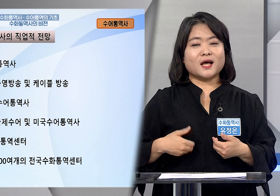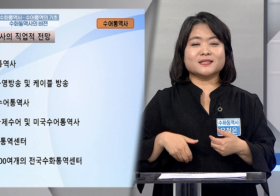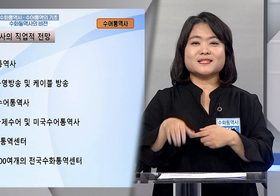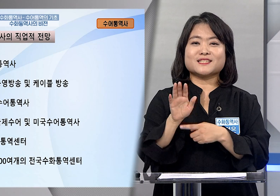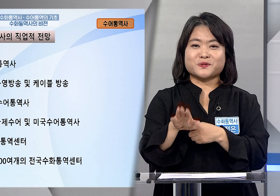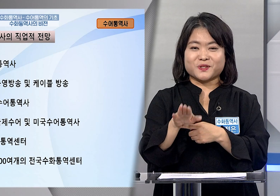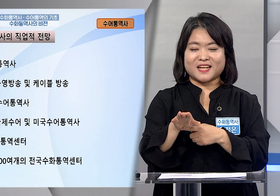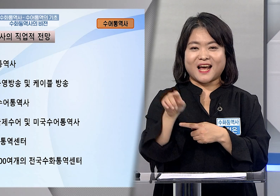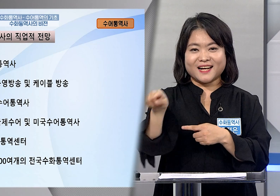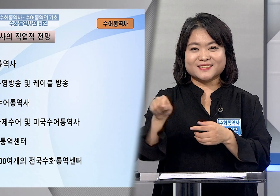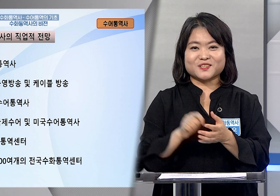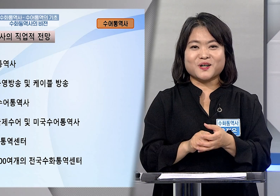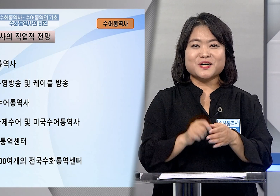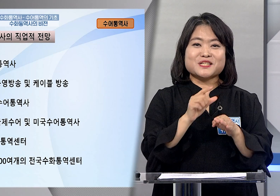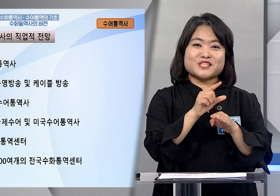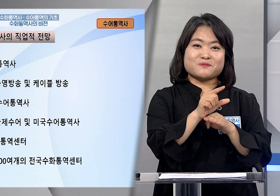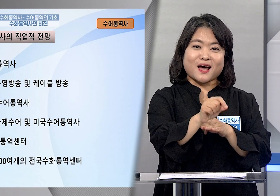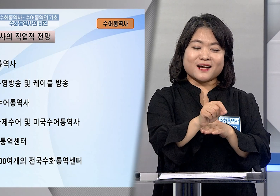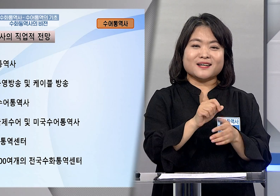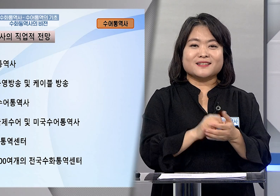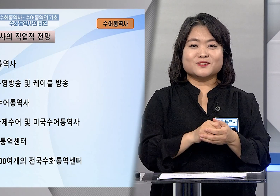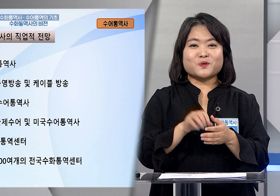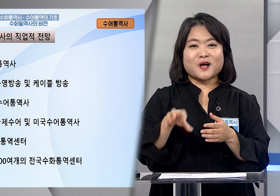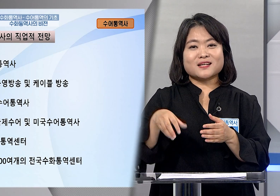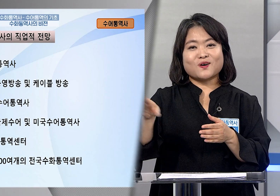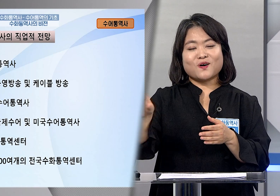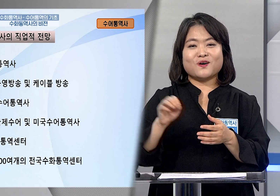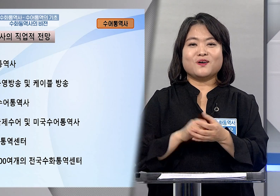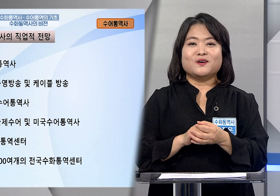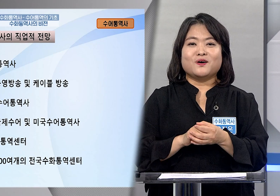조용한 시골이나 그쵸? 지방으로 가서